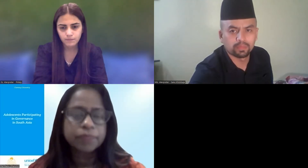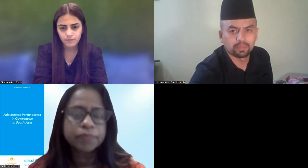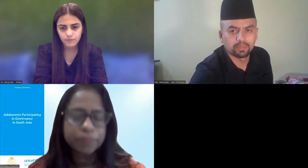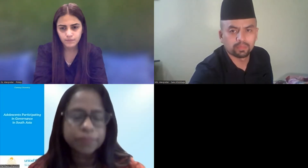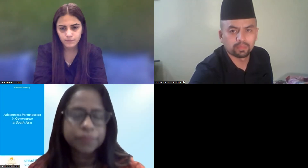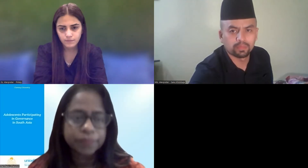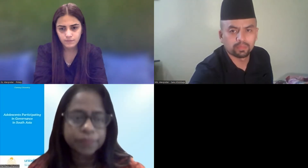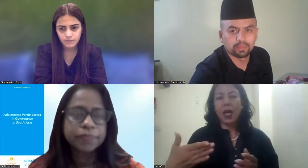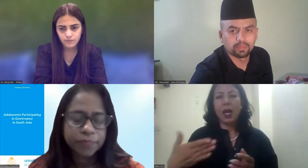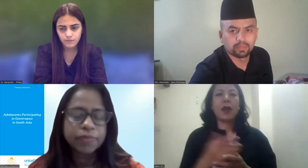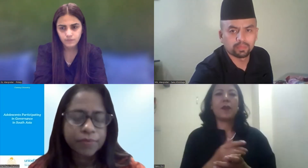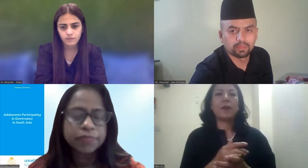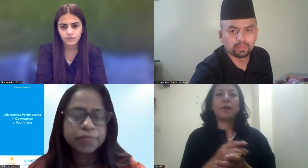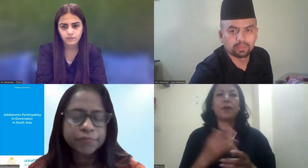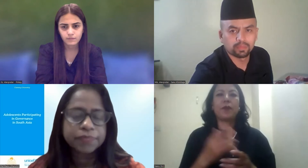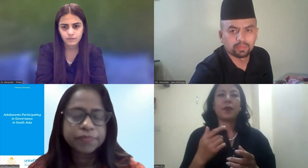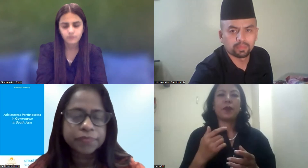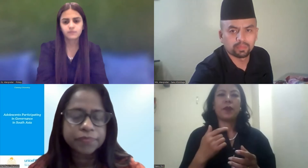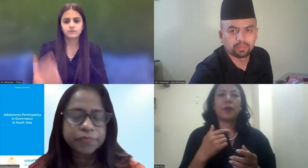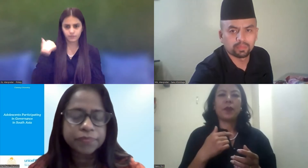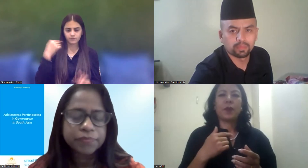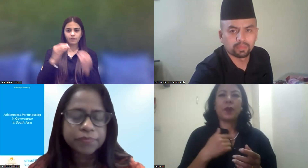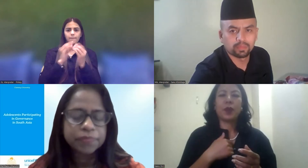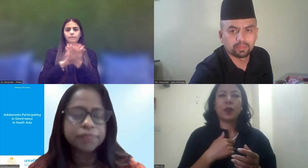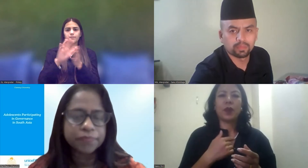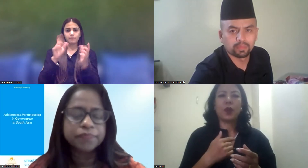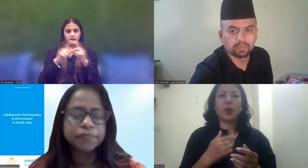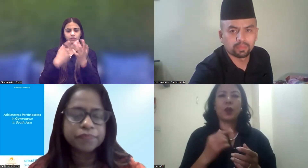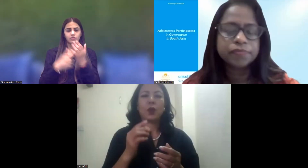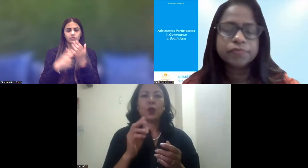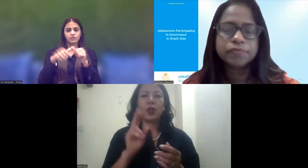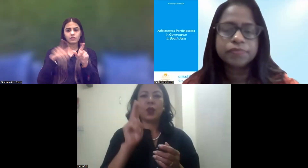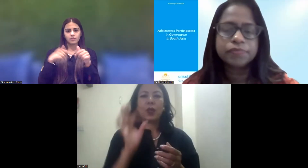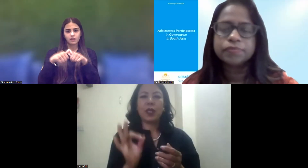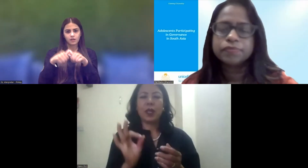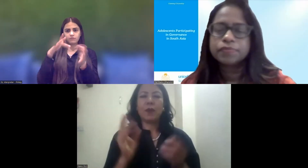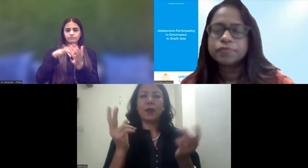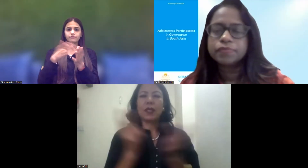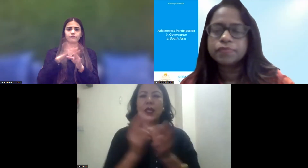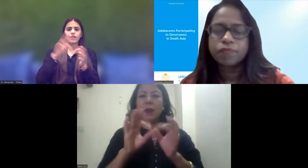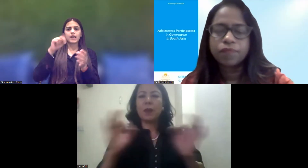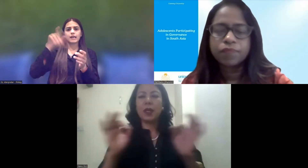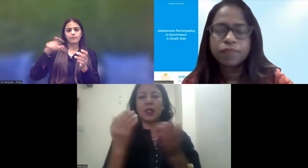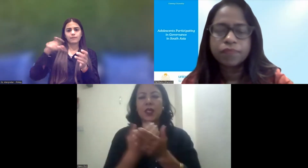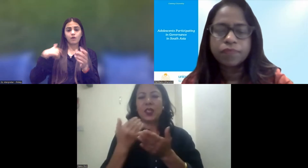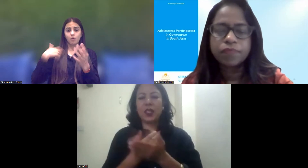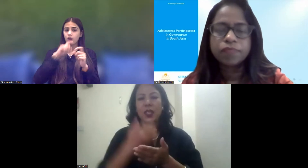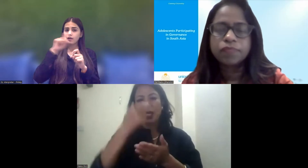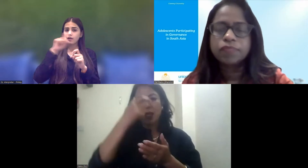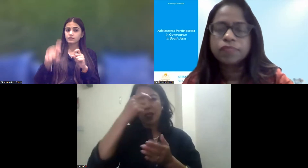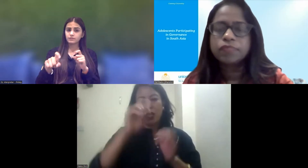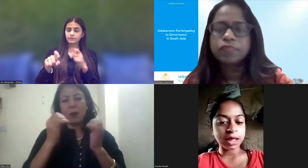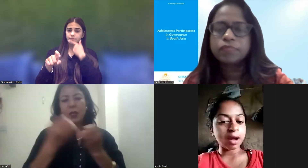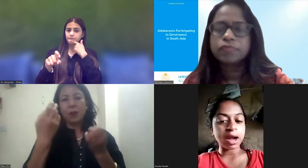नेपालको बर्दिया जिल्लाबाट मलाई चाहिँ के सोध्न मन लागेको छ भनेपछि युनिसेफ जस्ता विभिन्न संस्थाहरूले चाहिँ समाजमा